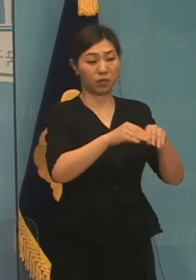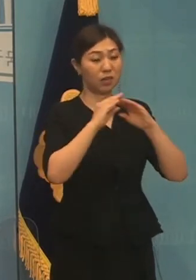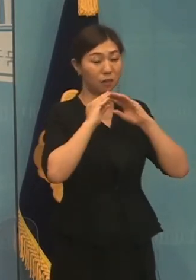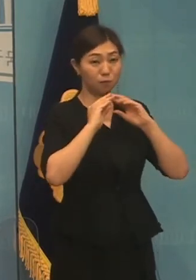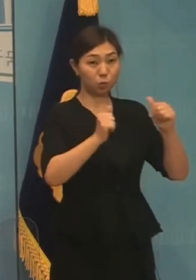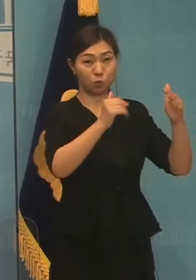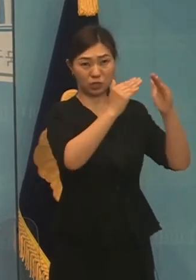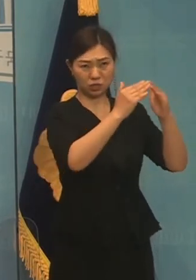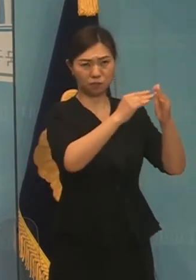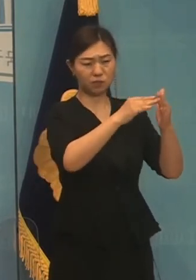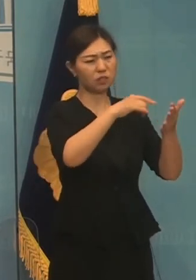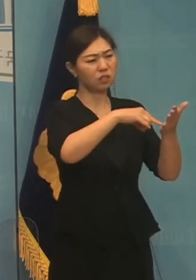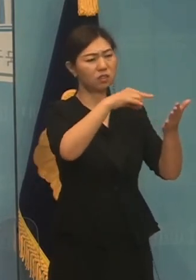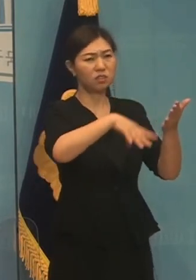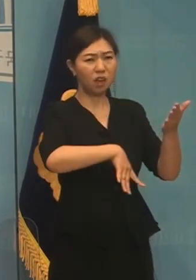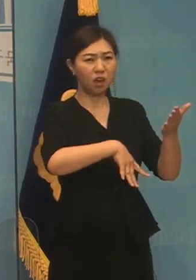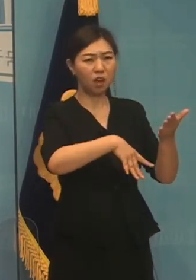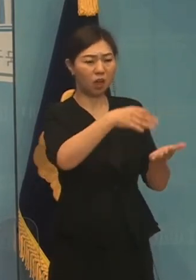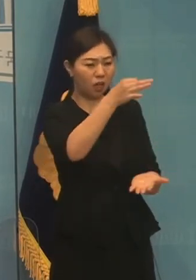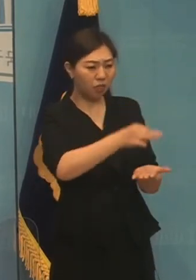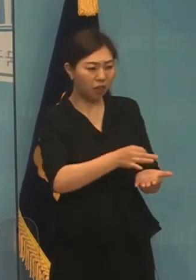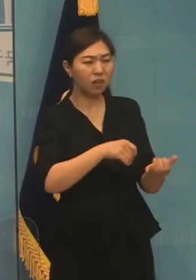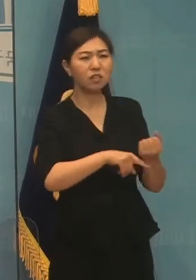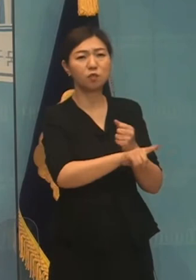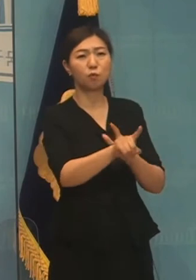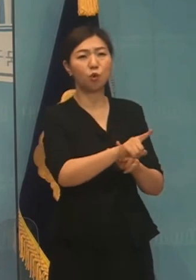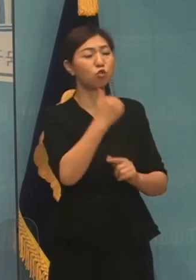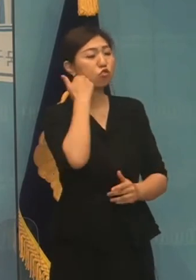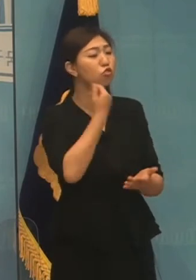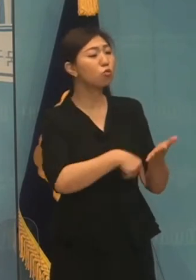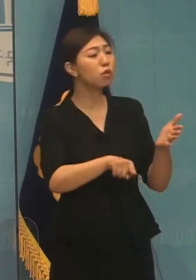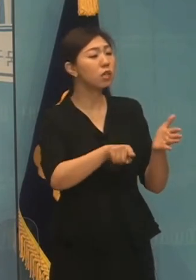대표하는 정당인지 솔직하게 결정하십시오.